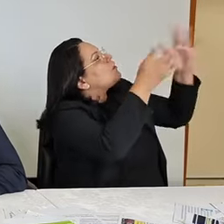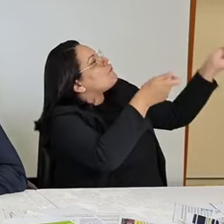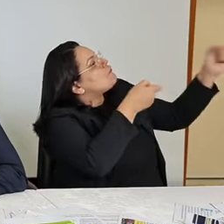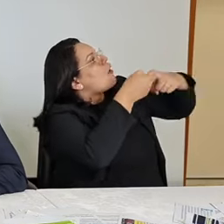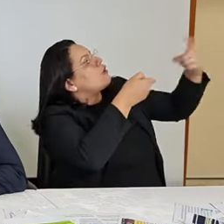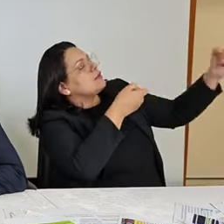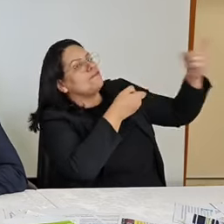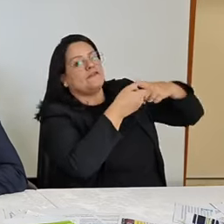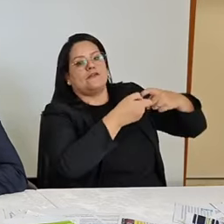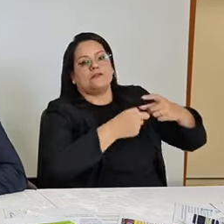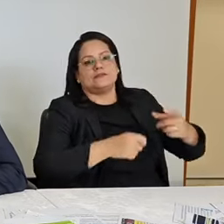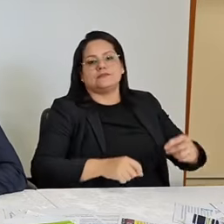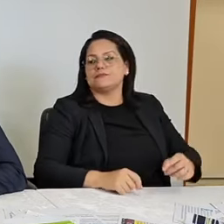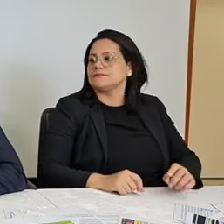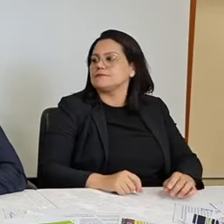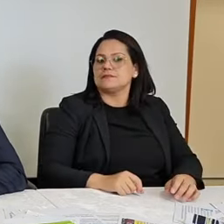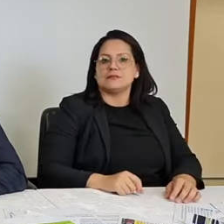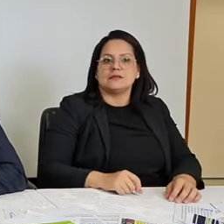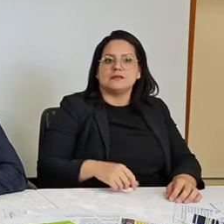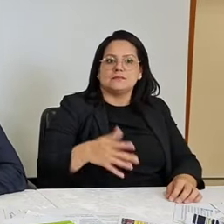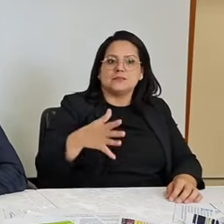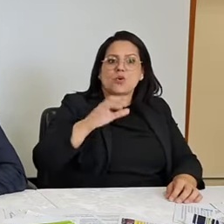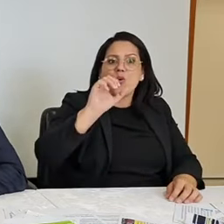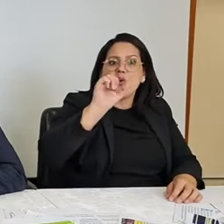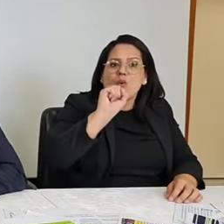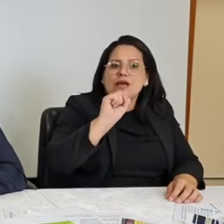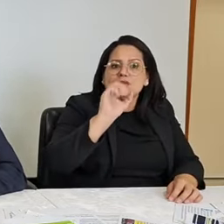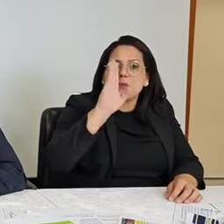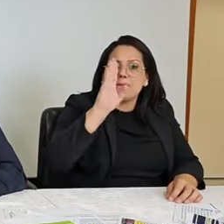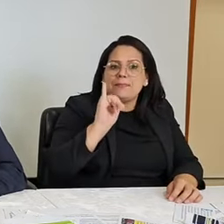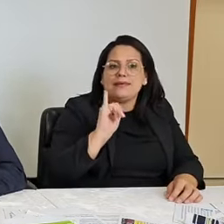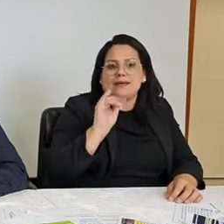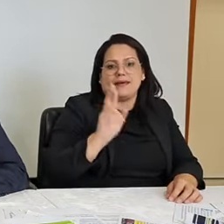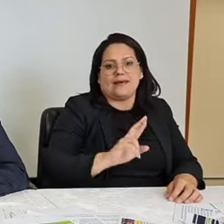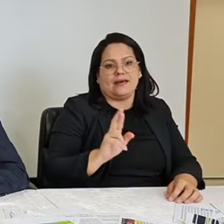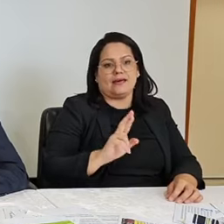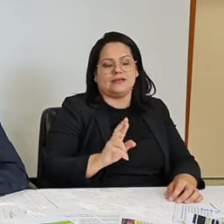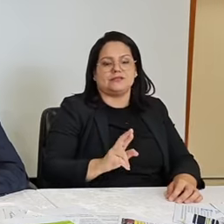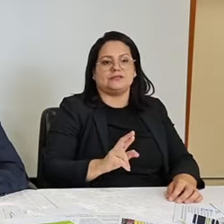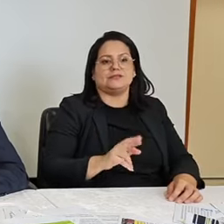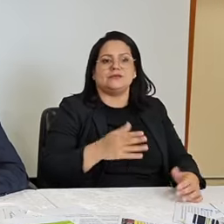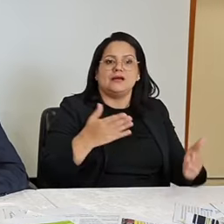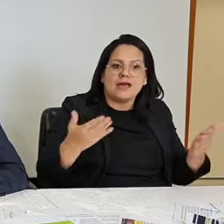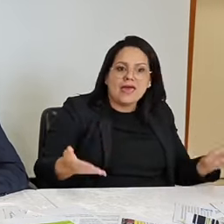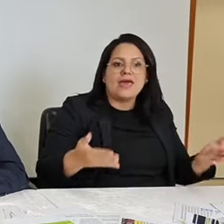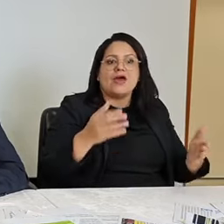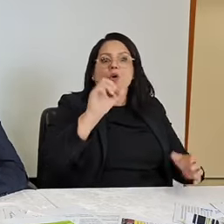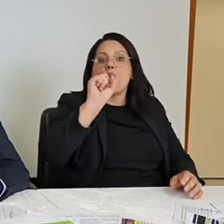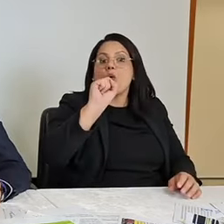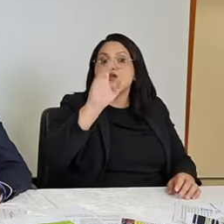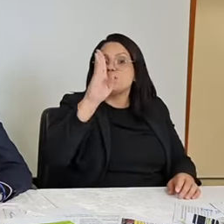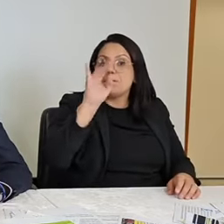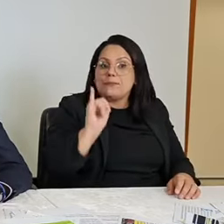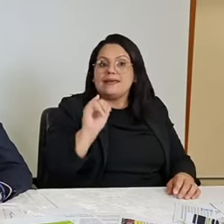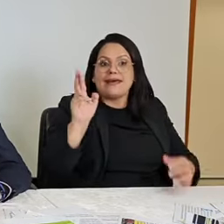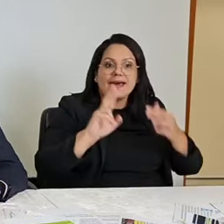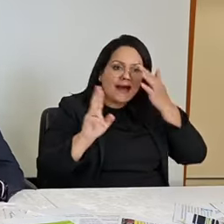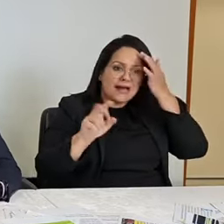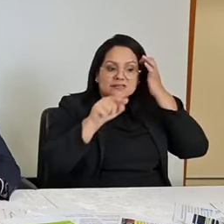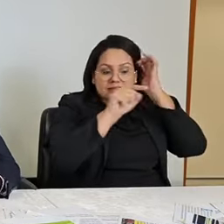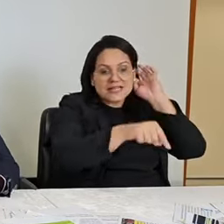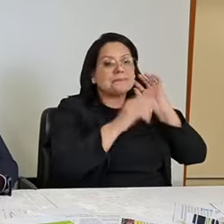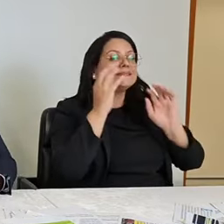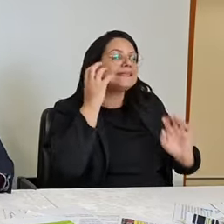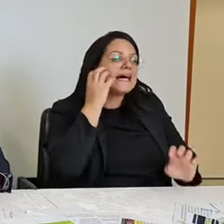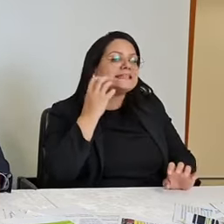Fez a conversão rapidamente aqui, em torno de 8 bilhões de reais. Isso. É exatamente o orçamento do Tarcísio, da infraestrutura. Ou seja,